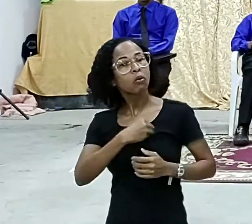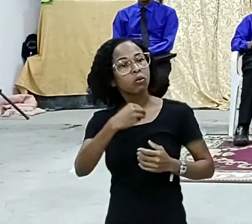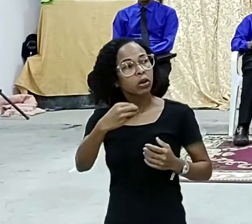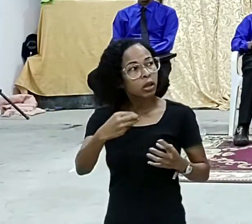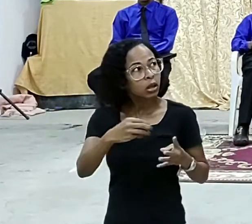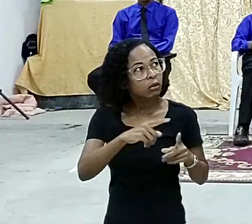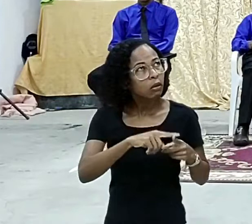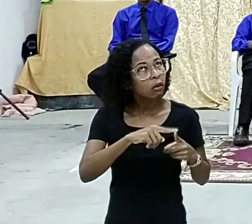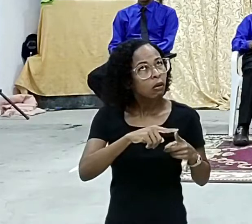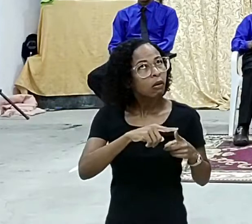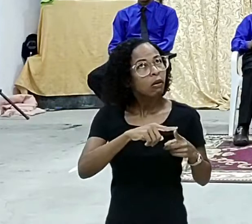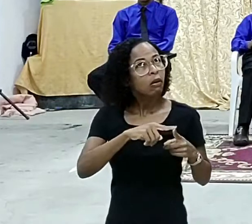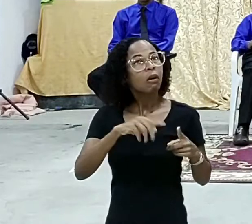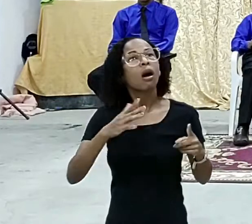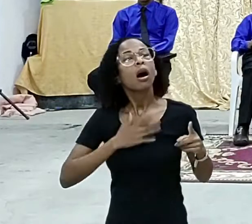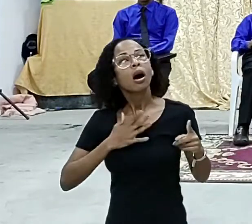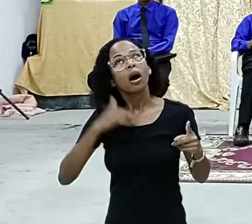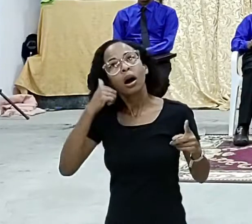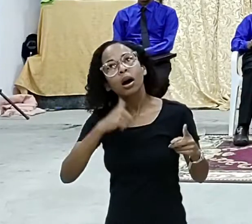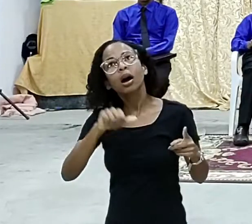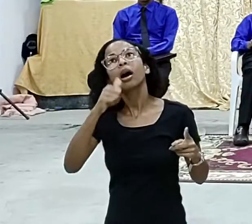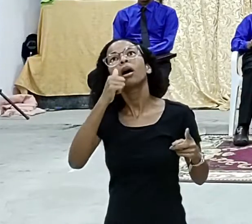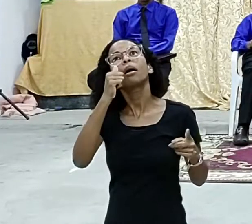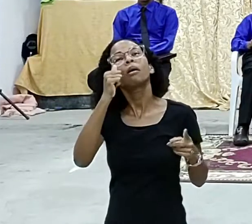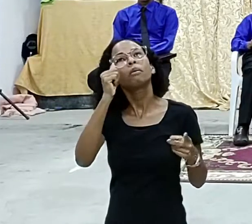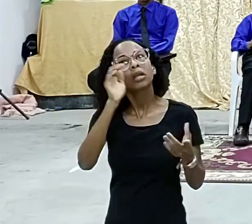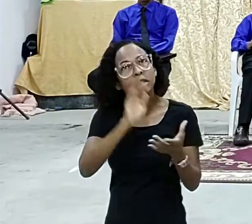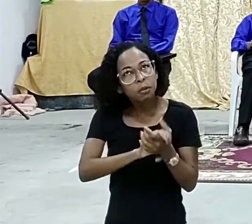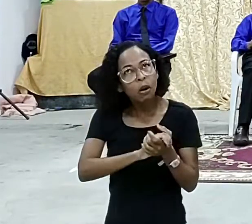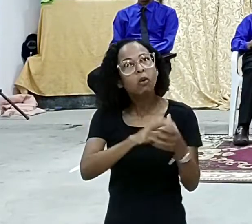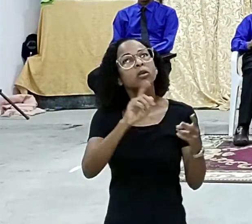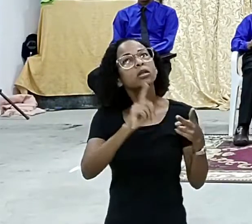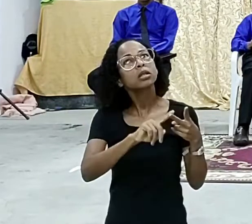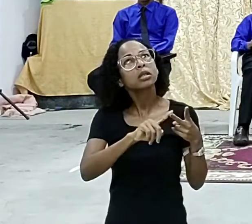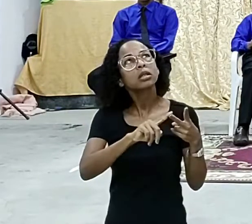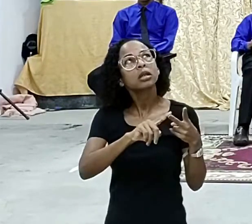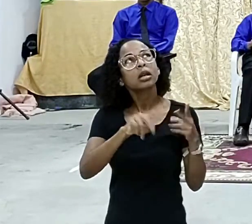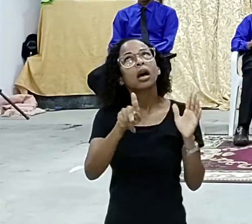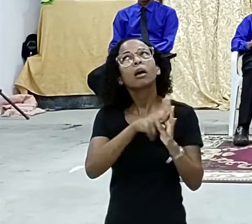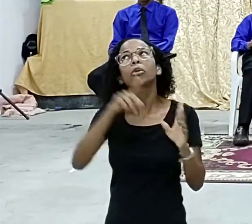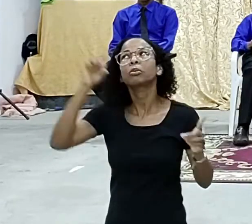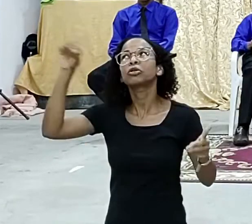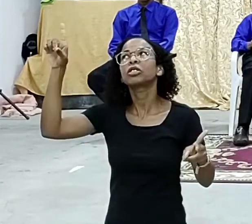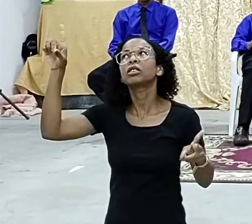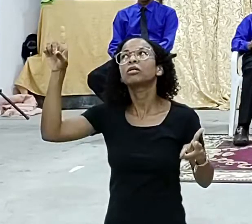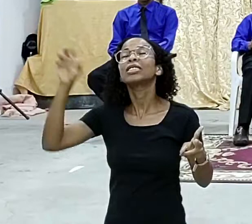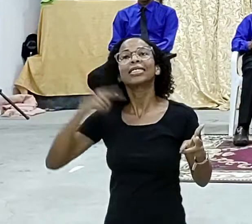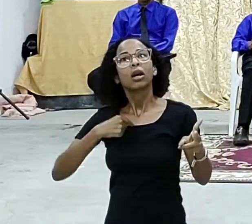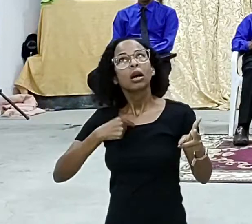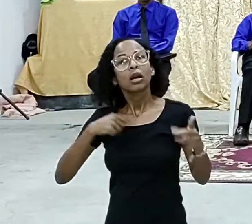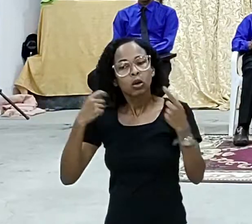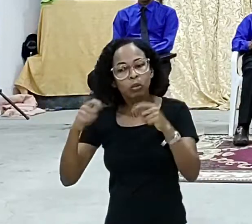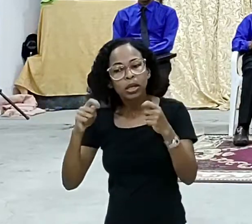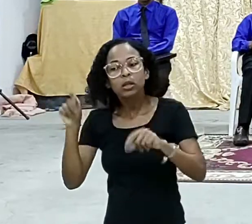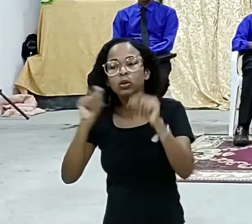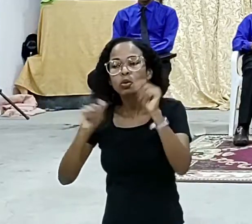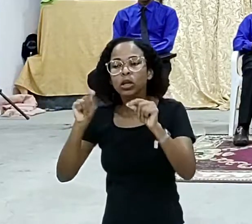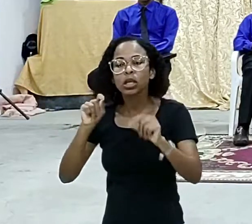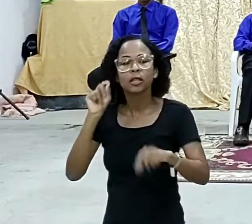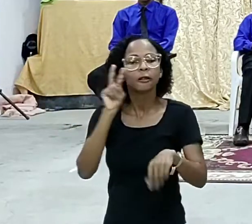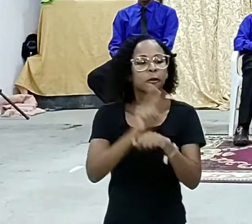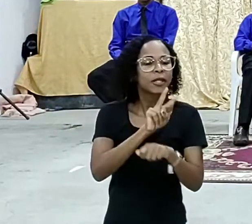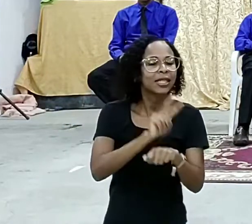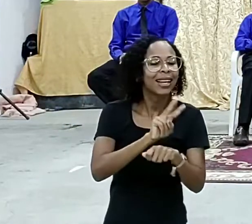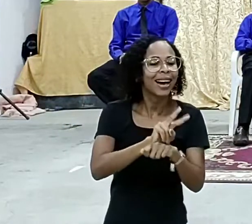o melhor possível, para que naquele grande dia o Senhor, ele vai cobrar da minha vida, ele vai